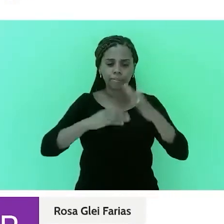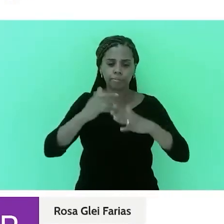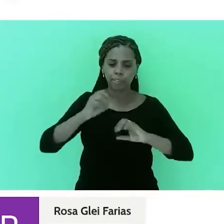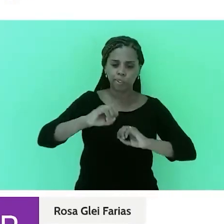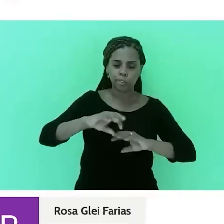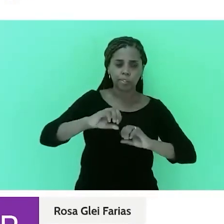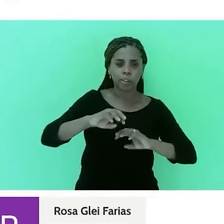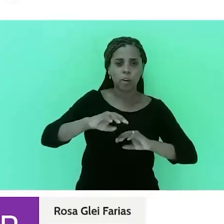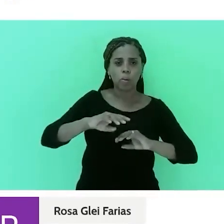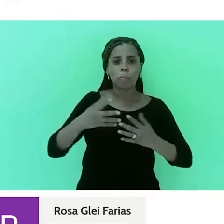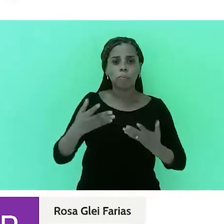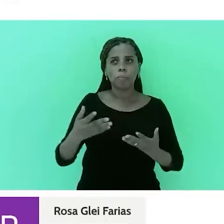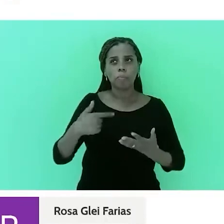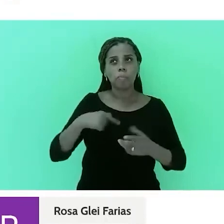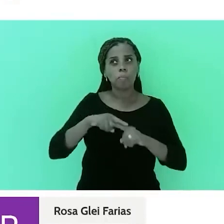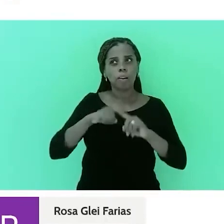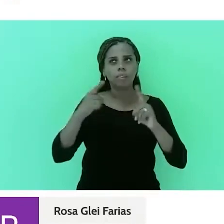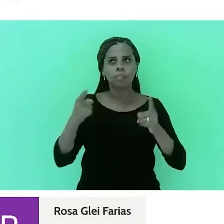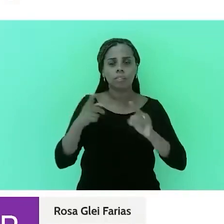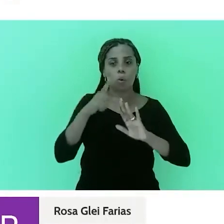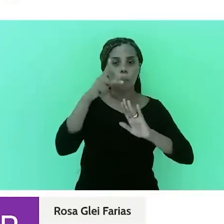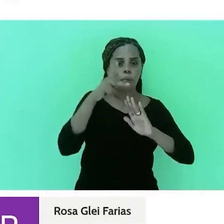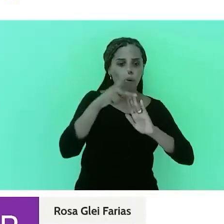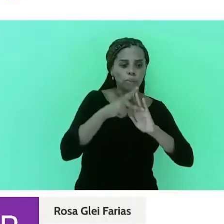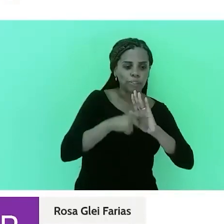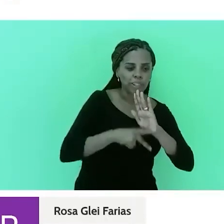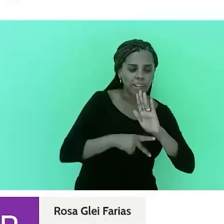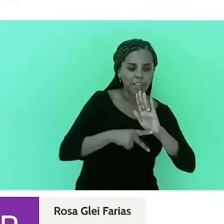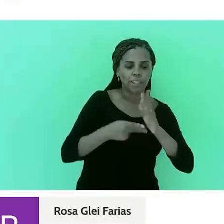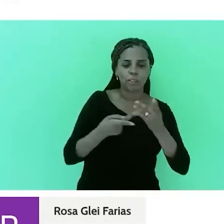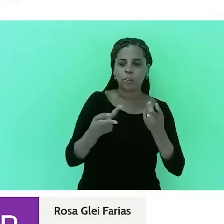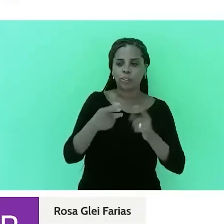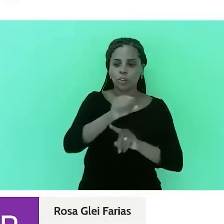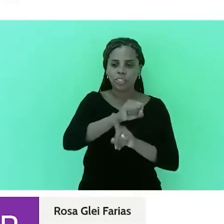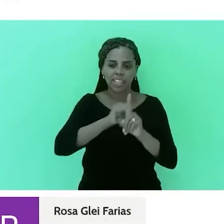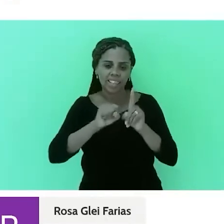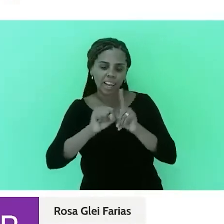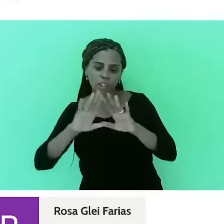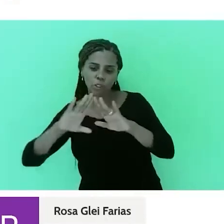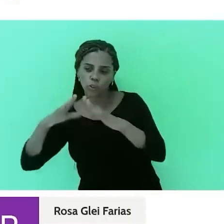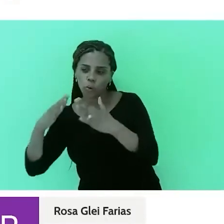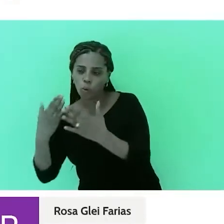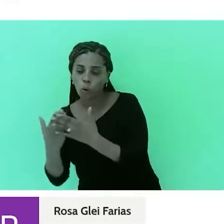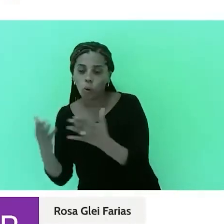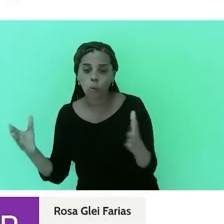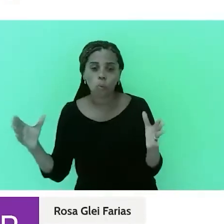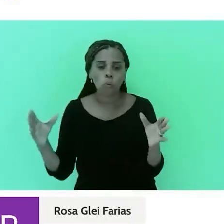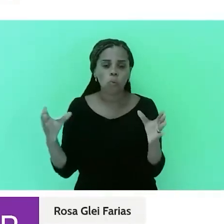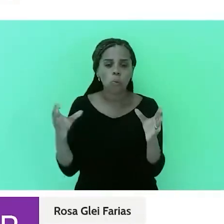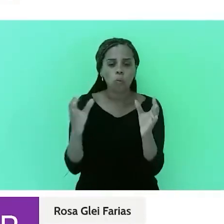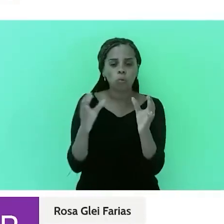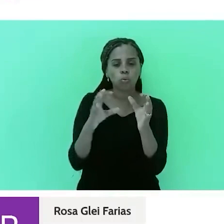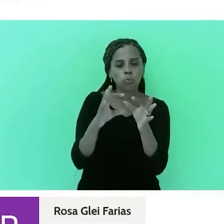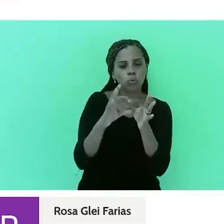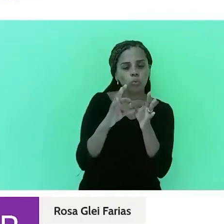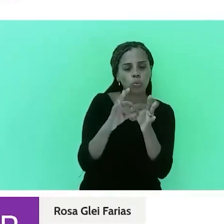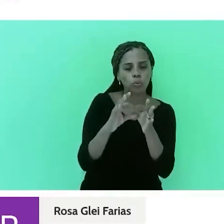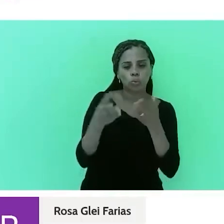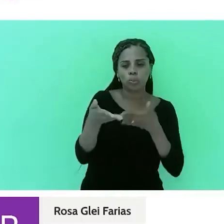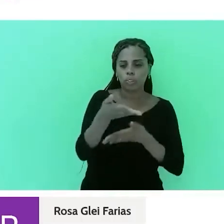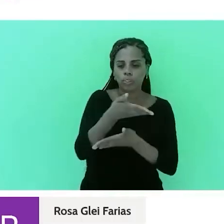tem um projeto de sociedade, um projeto de escola, um conjunto de